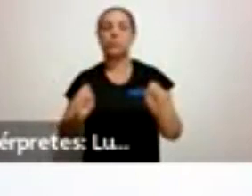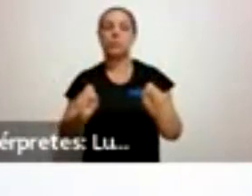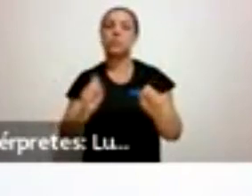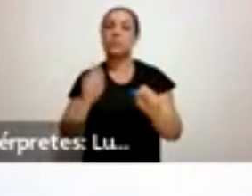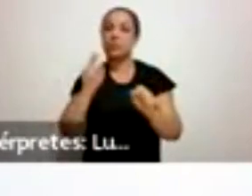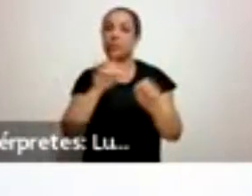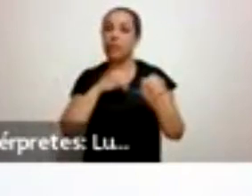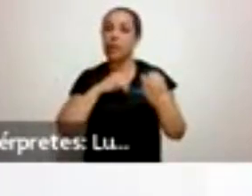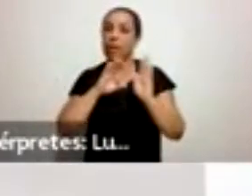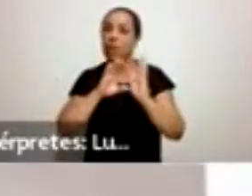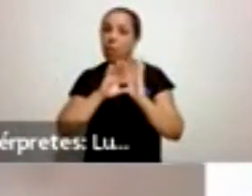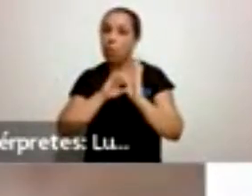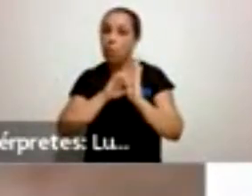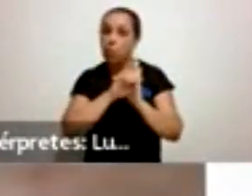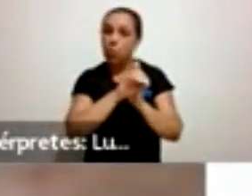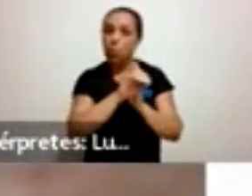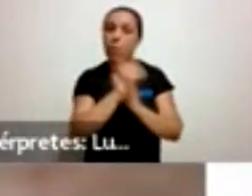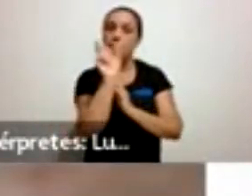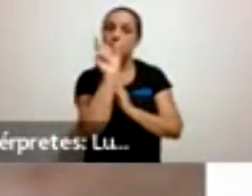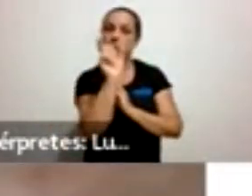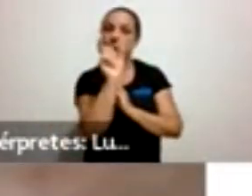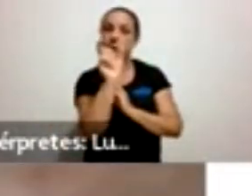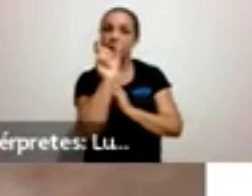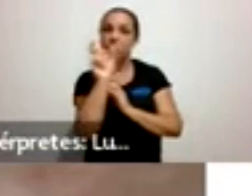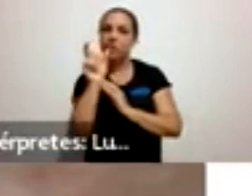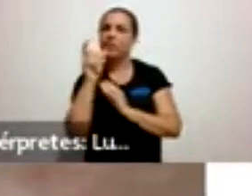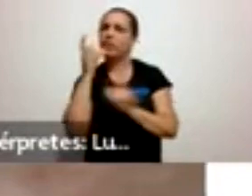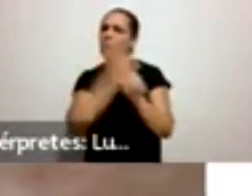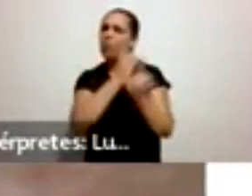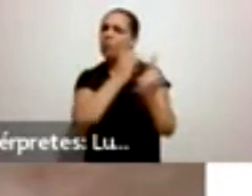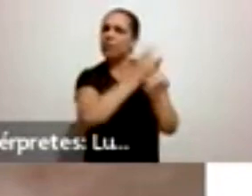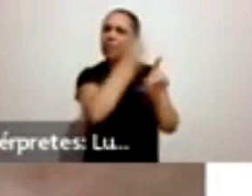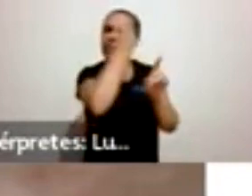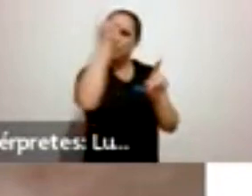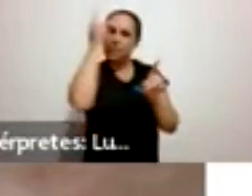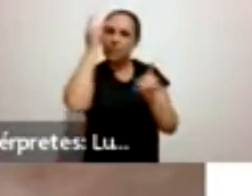silocimol, você vai encontrar muita gente falando,